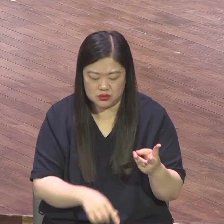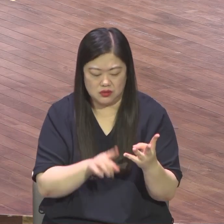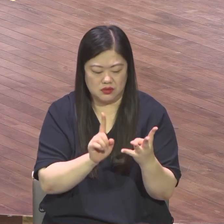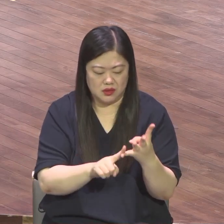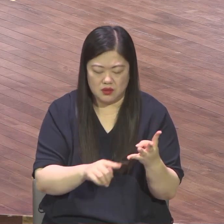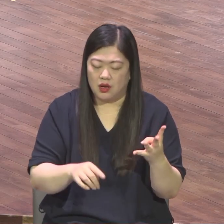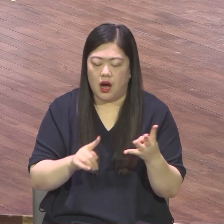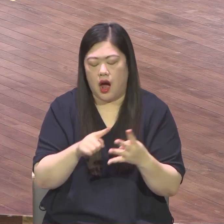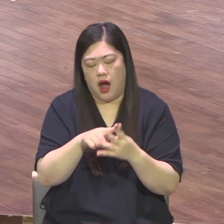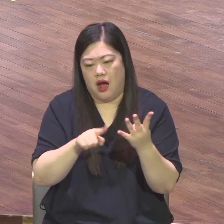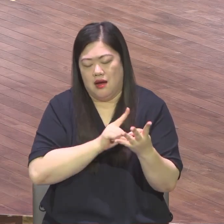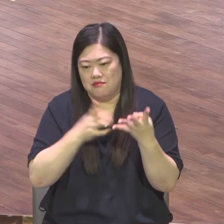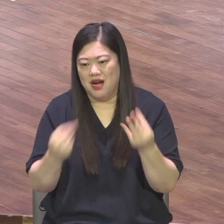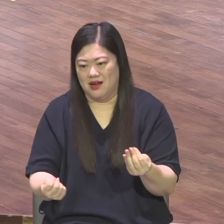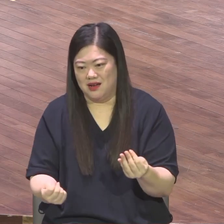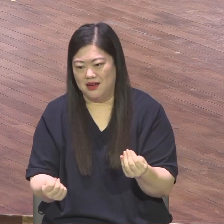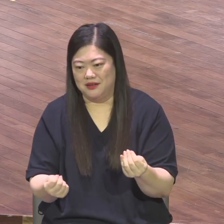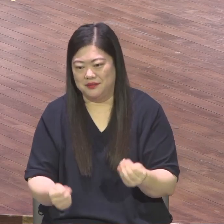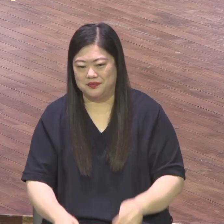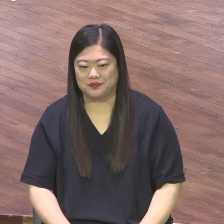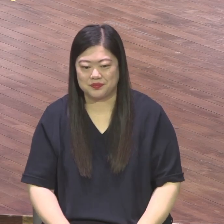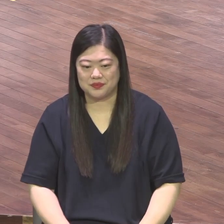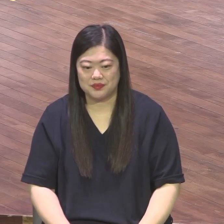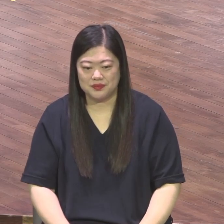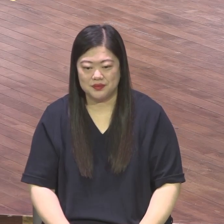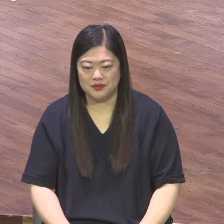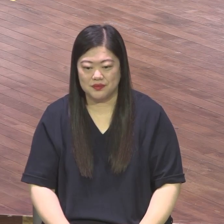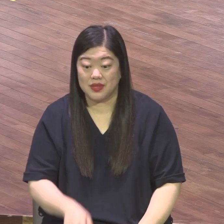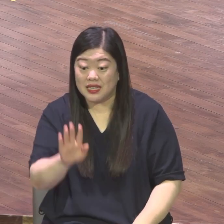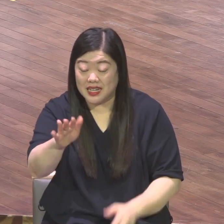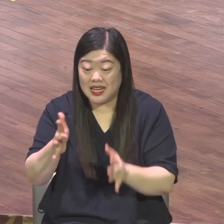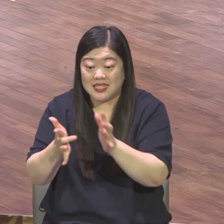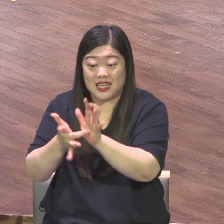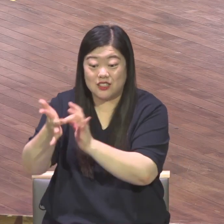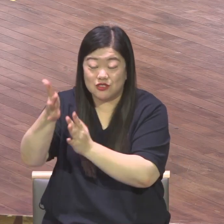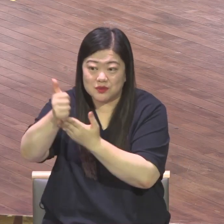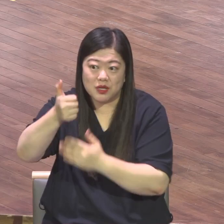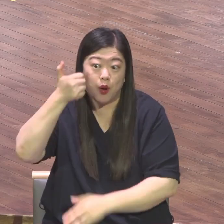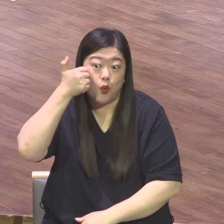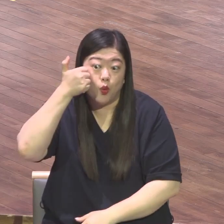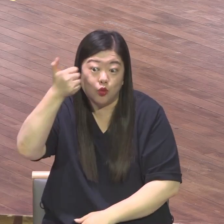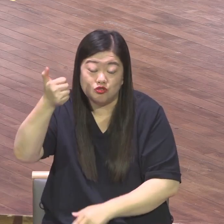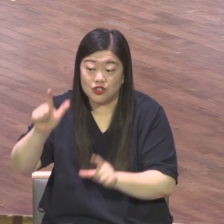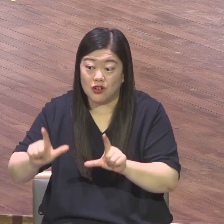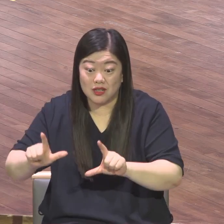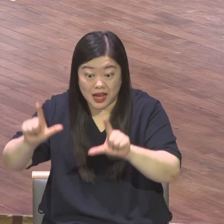바로 오순절날 이 이름에 이 오순절날 전부 절기를 보고 얘기하는 겁니다.